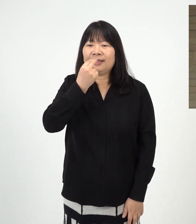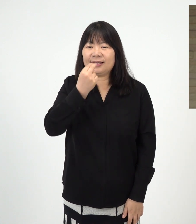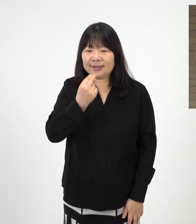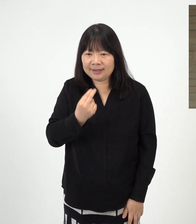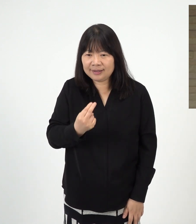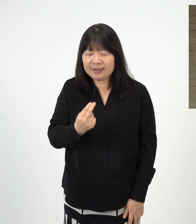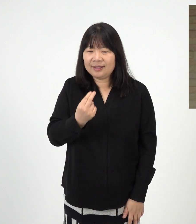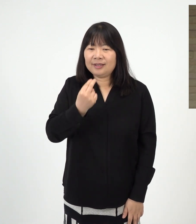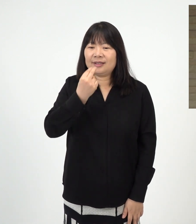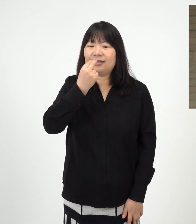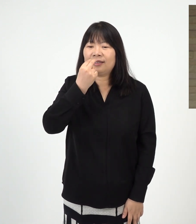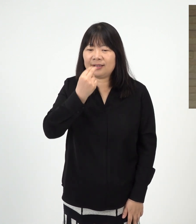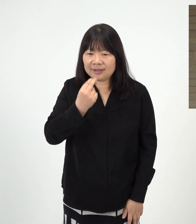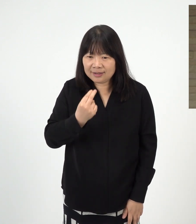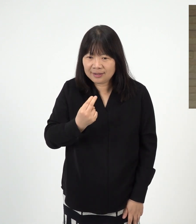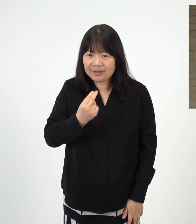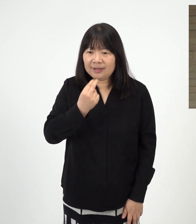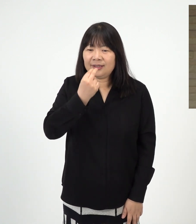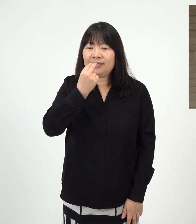숨